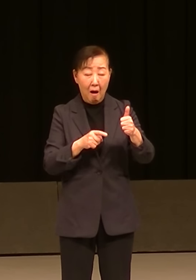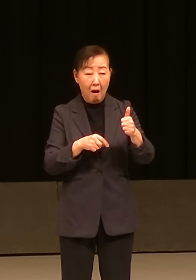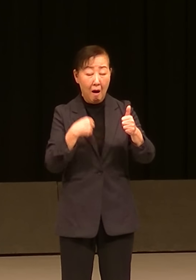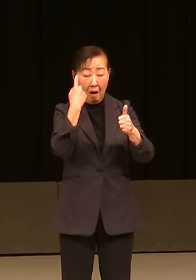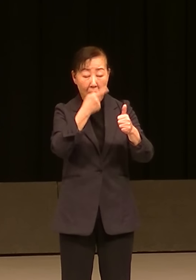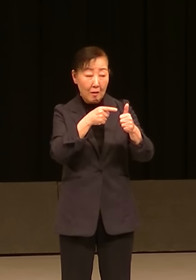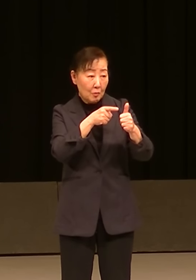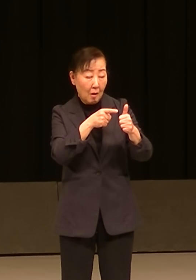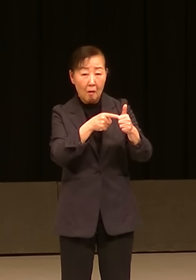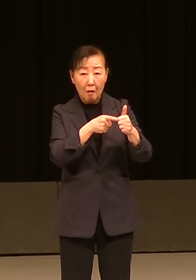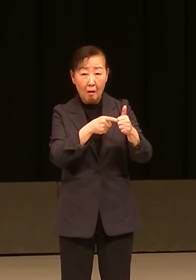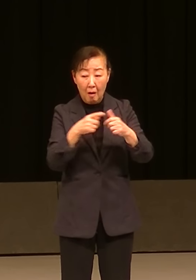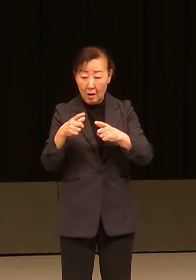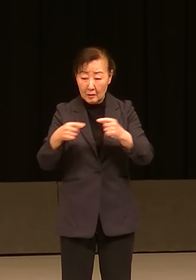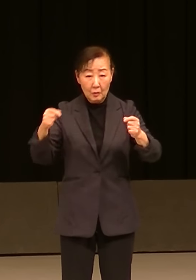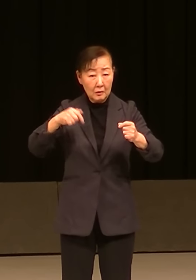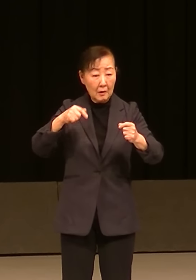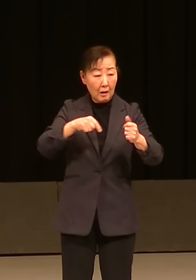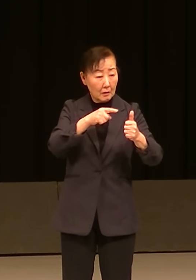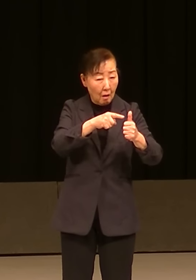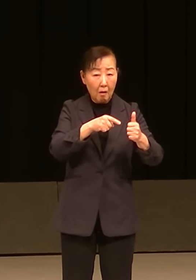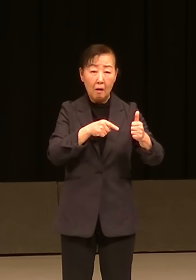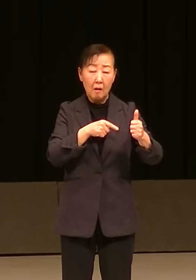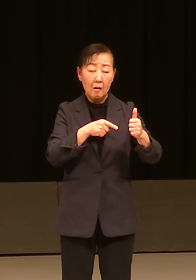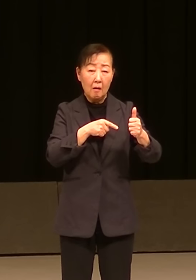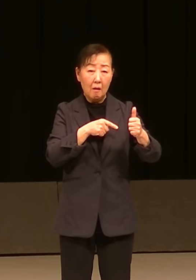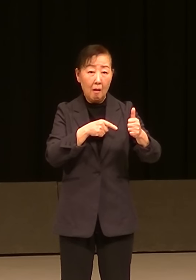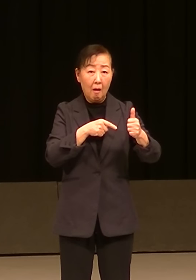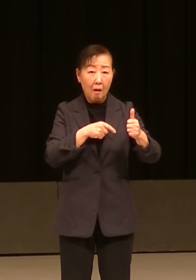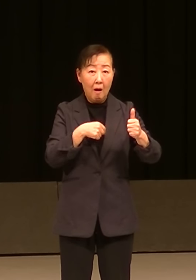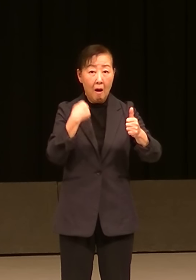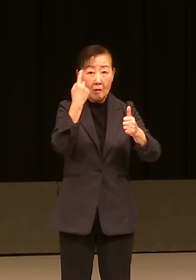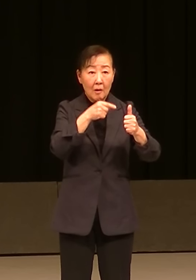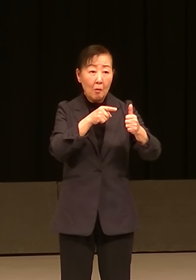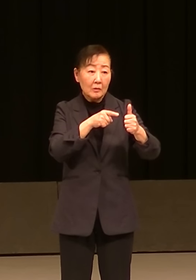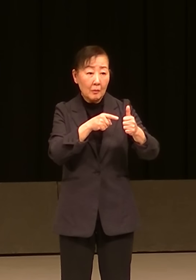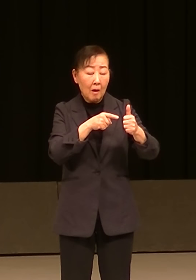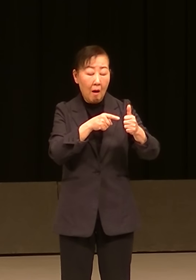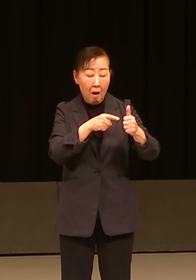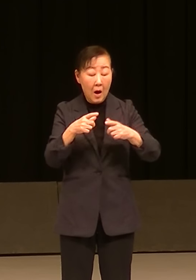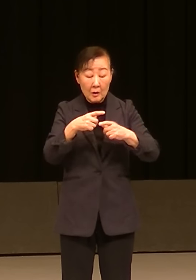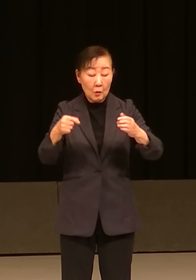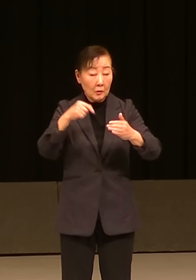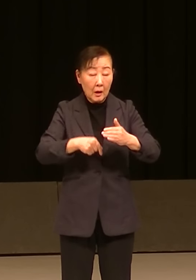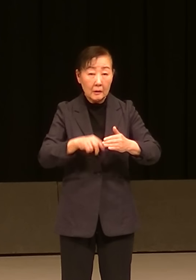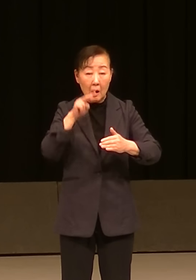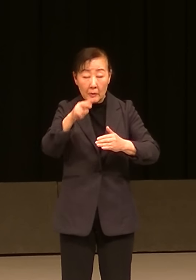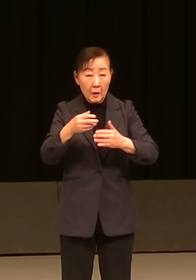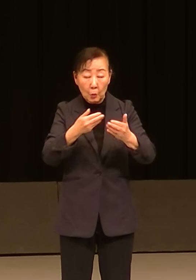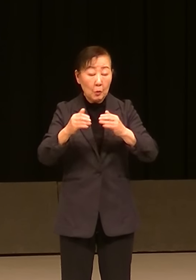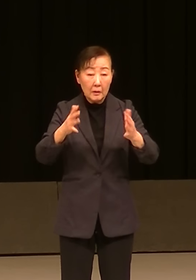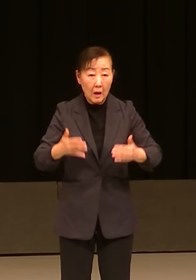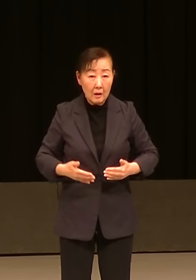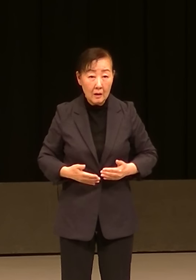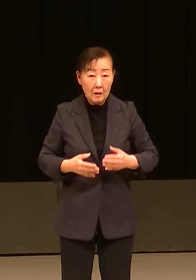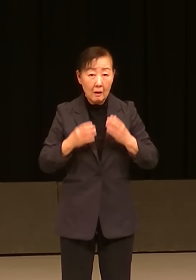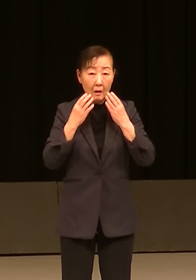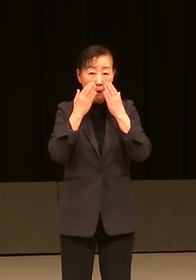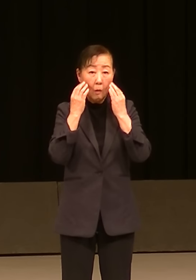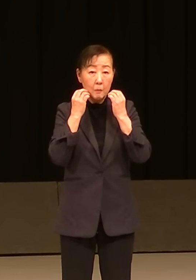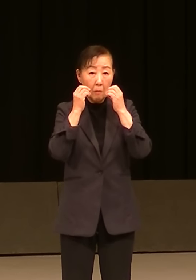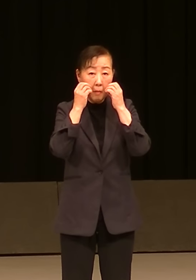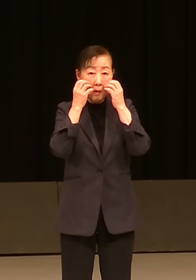を日本において船侍男がしたのは私は見たことがありません。もうほっぺ真っ赤っていう